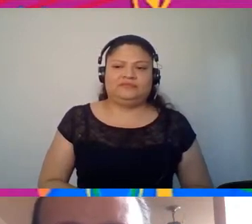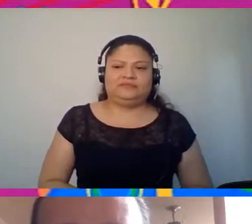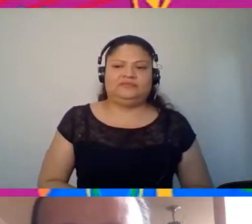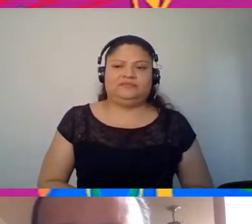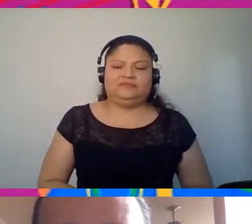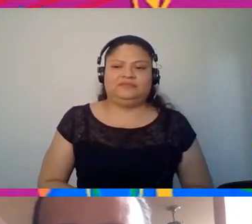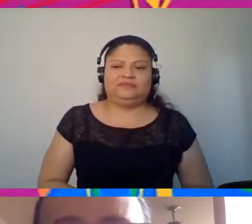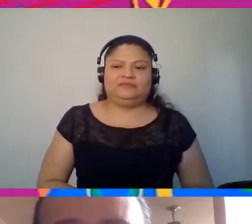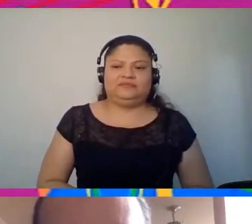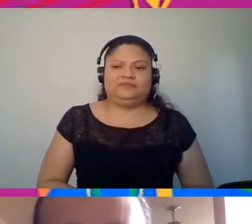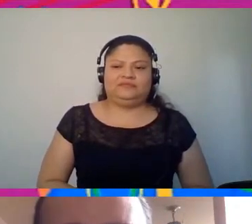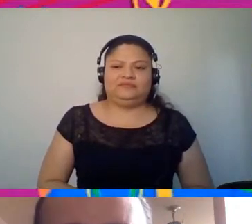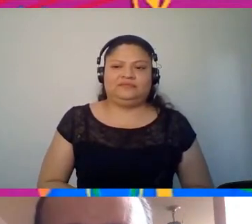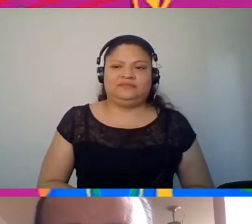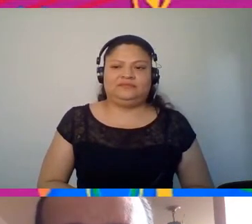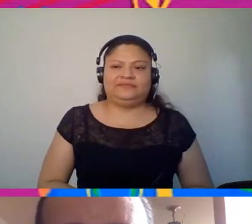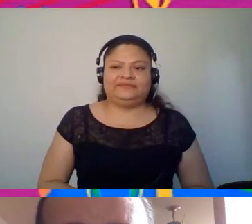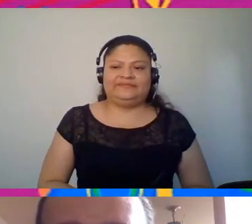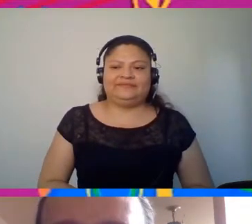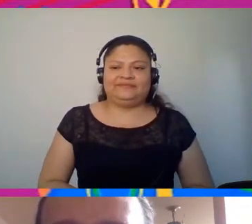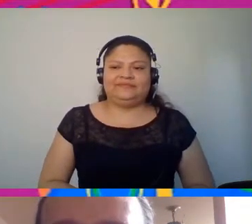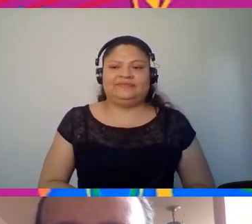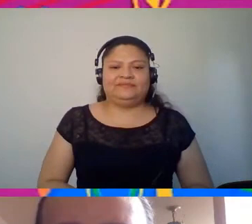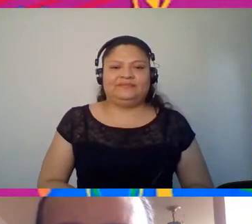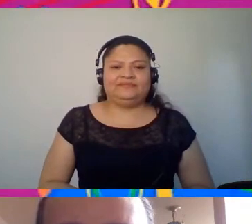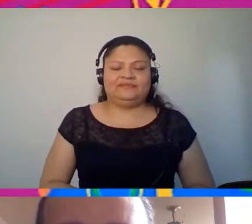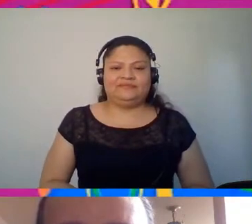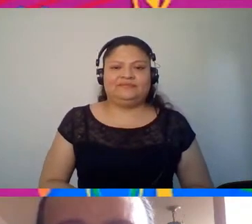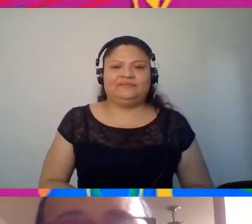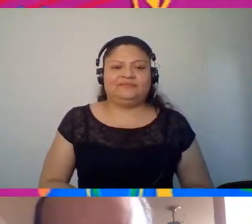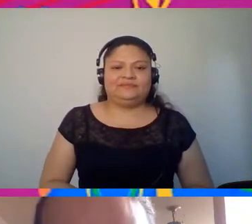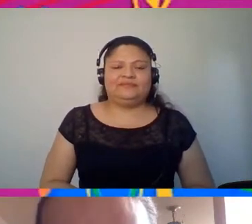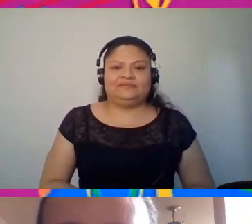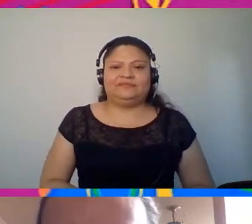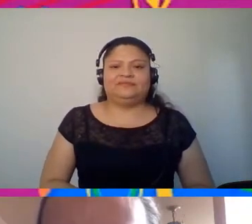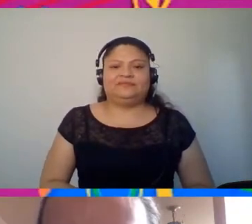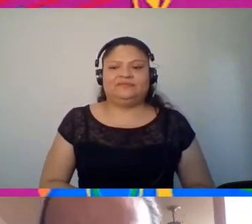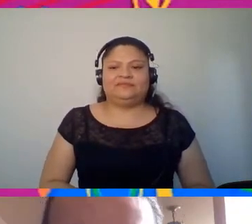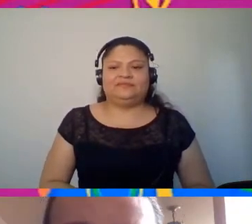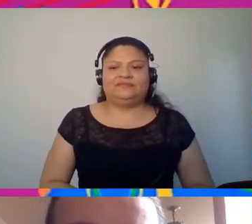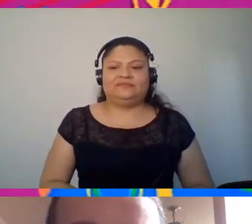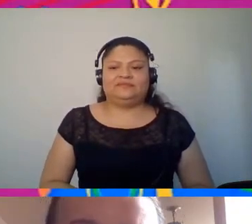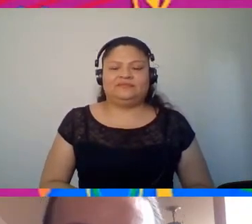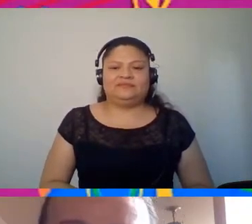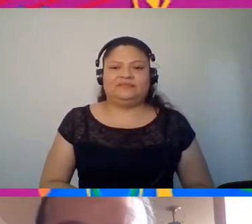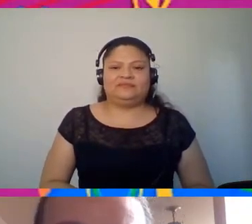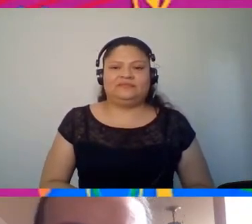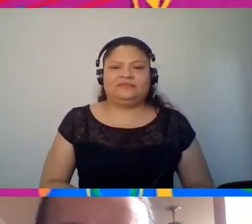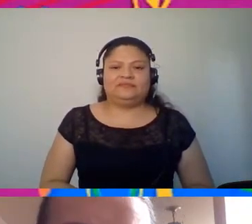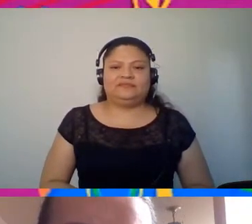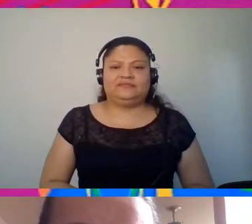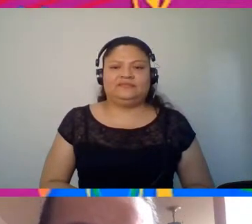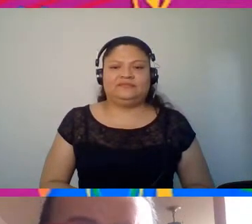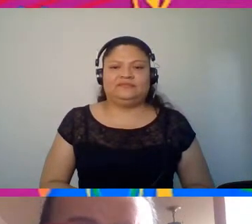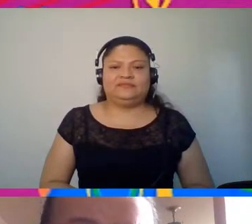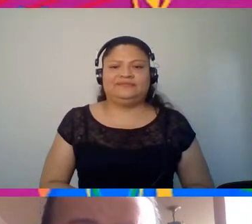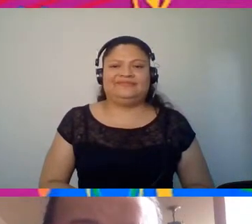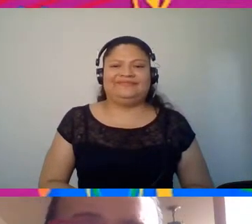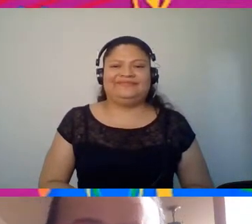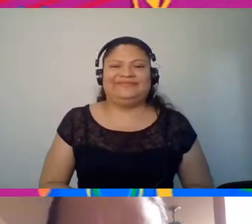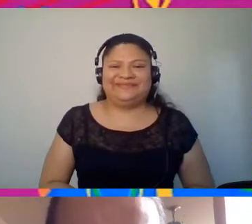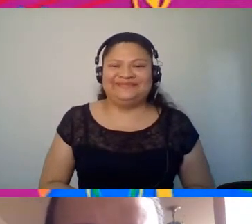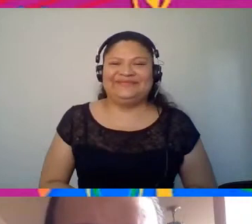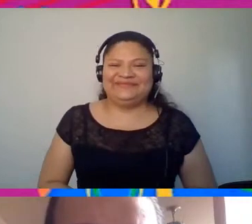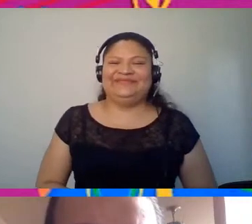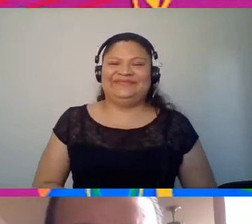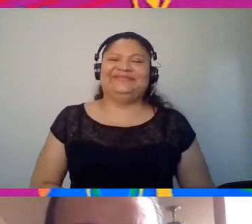gusto transmitiremos las redes sociales de nuestros expositores para que los compartan y les saquen un curso para todo el